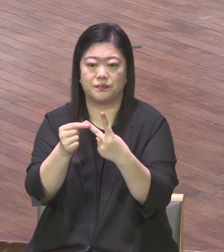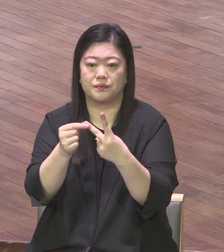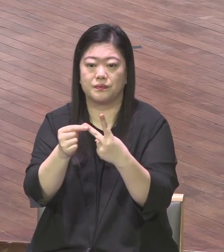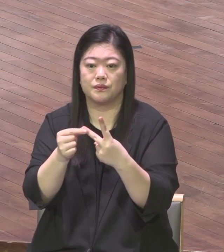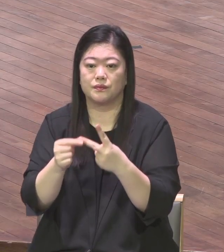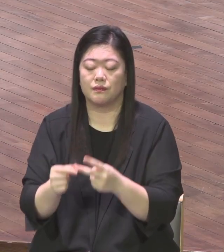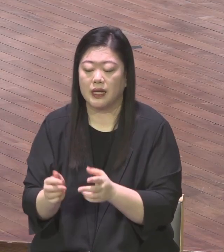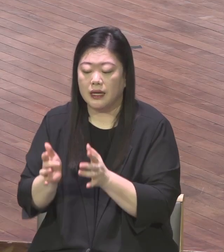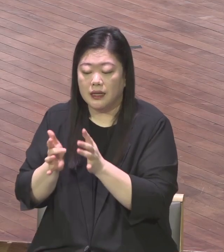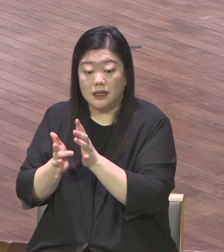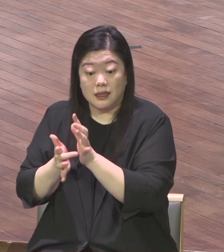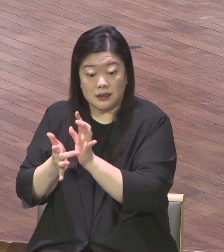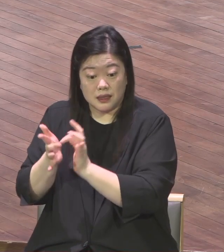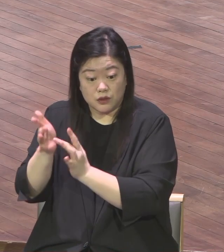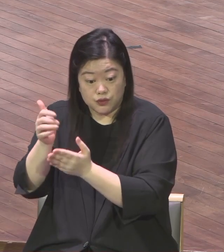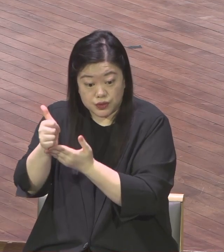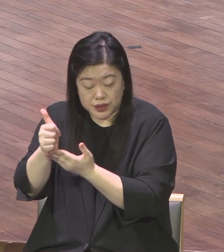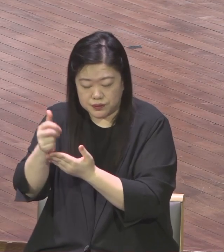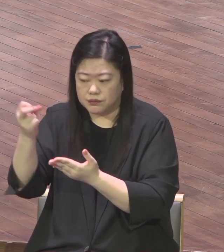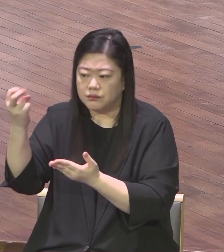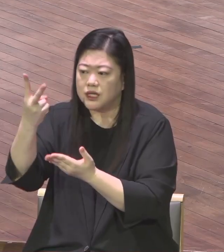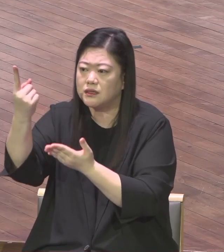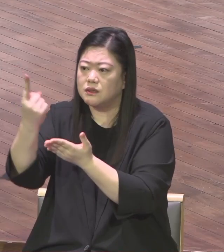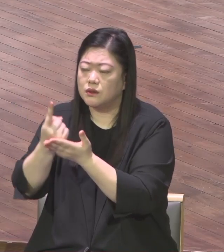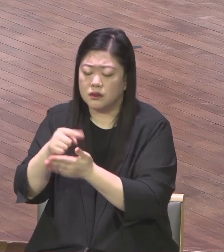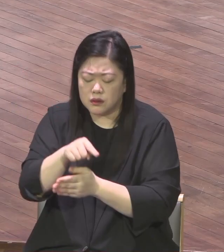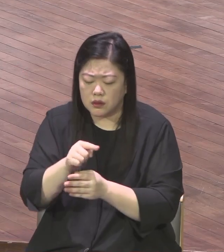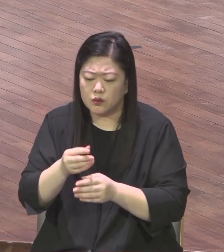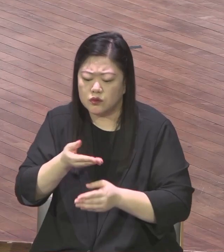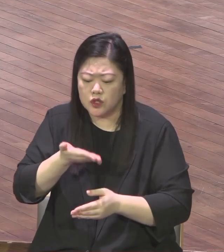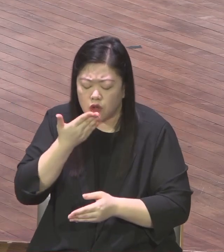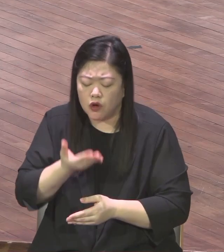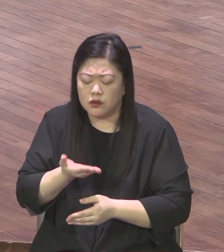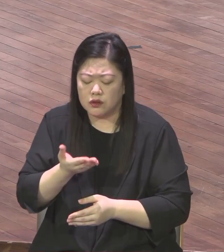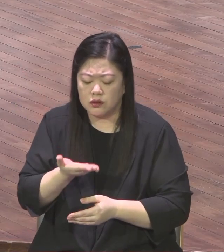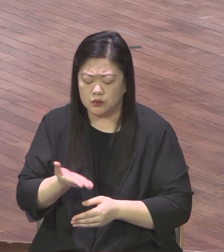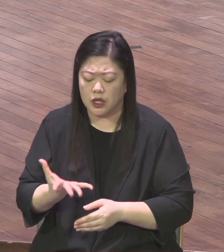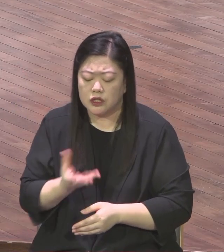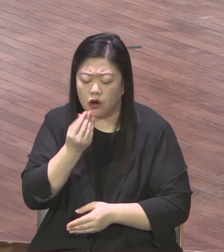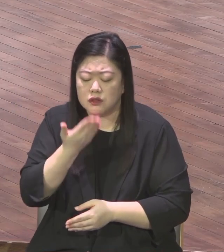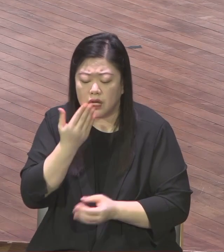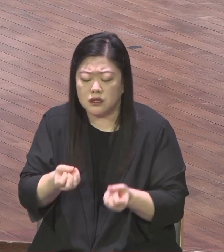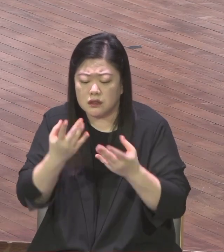것이 예수님이 다시 오실 때까지